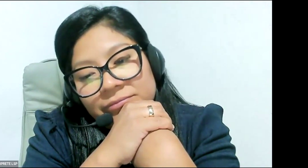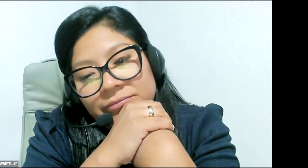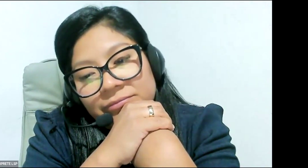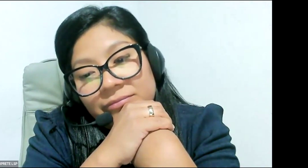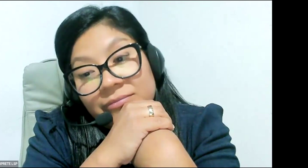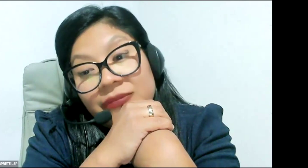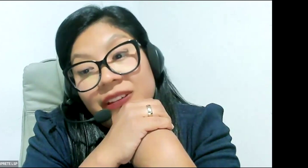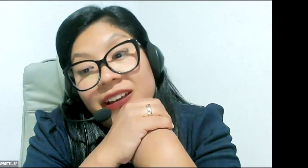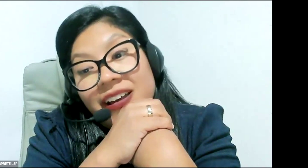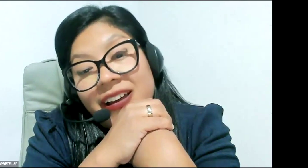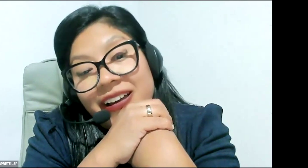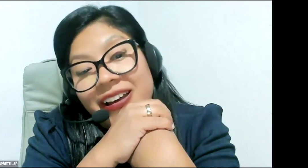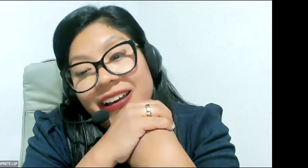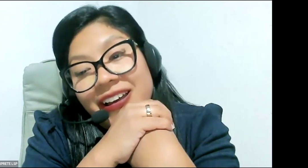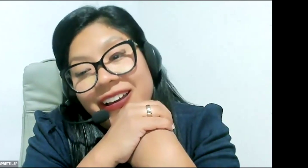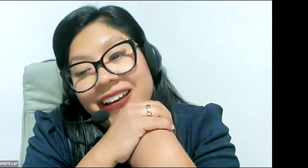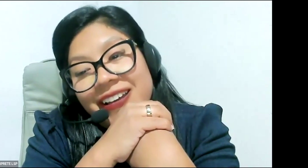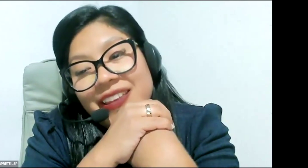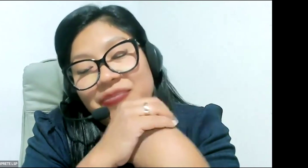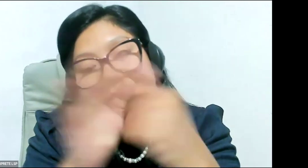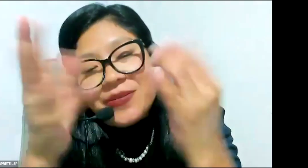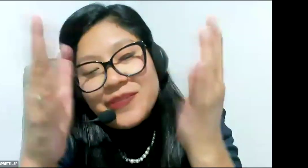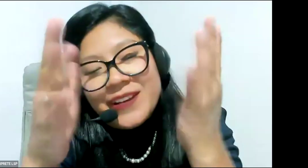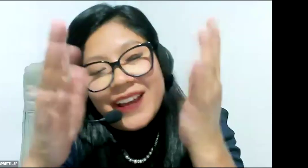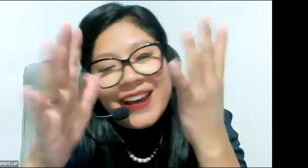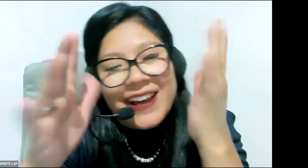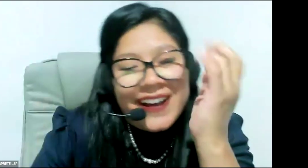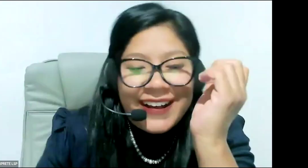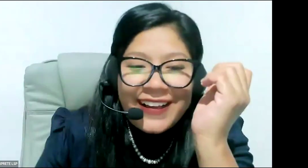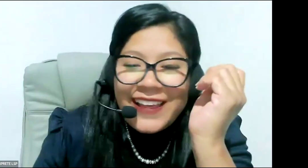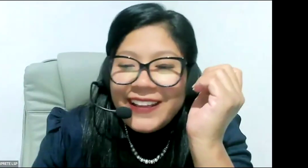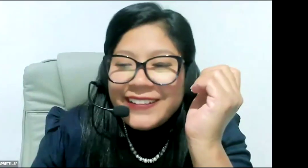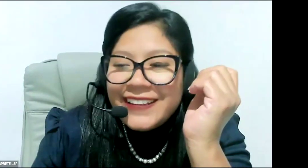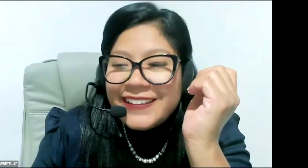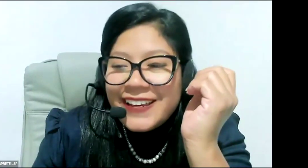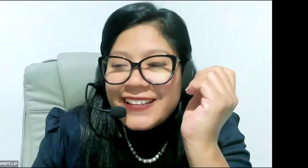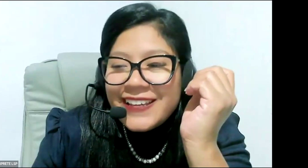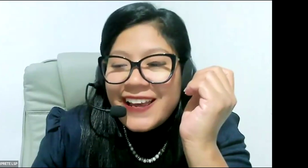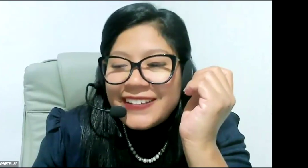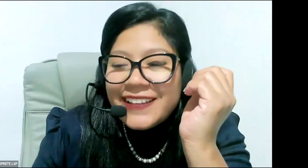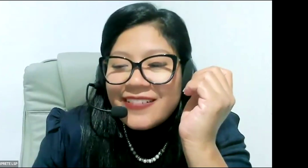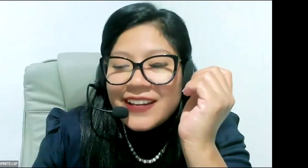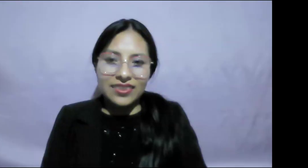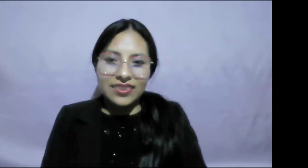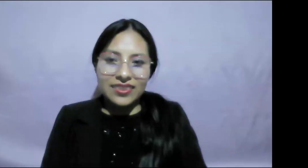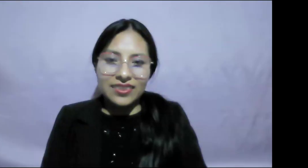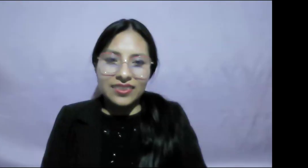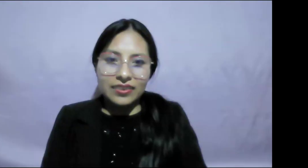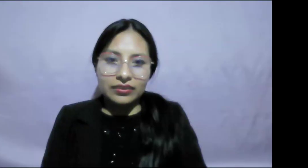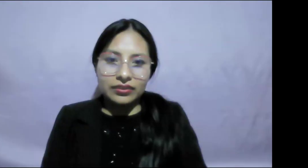Cintia Ajá de piura desde allá está